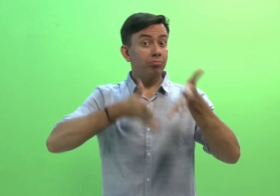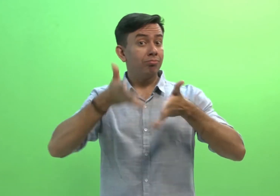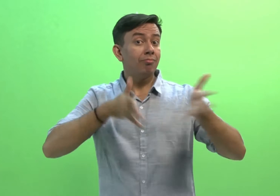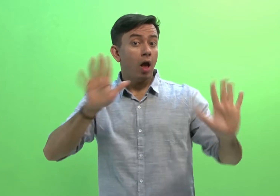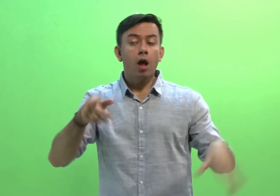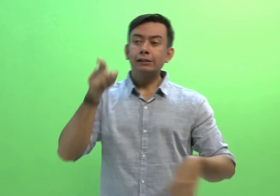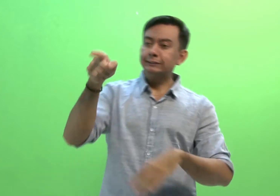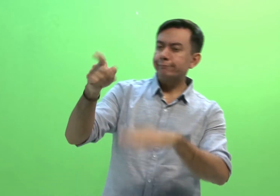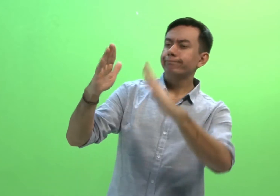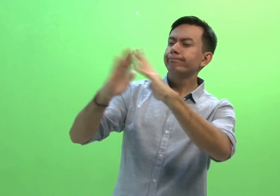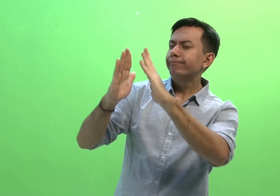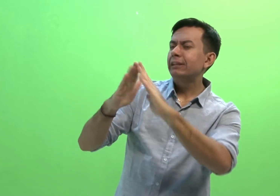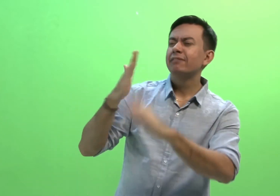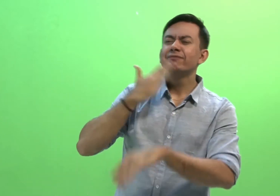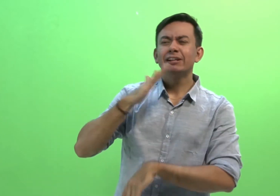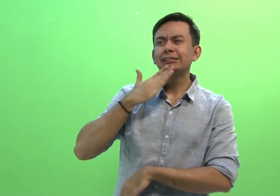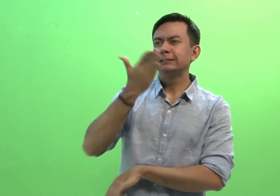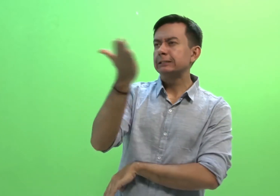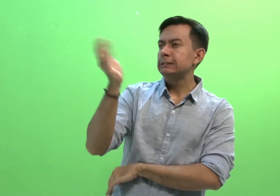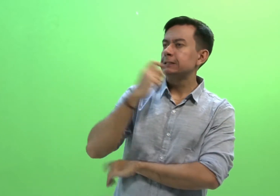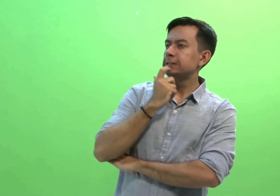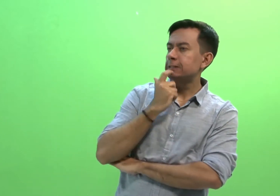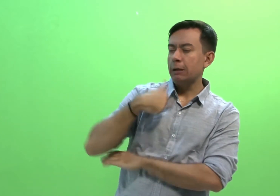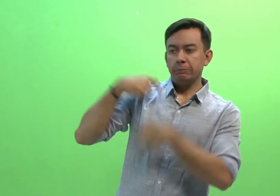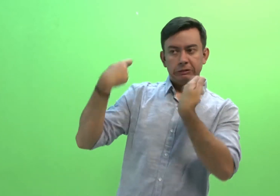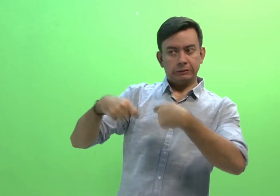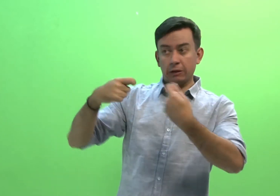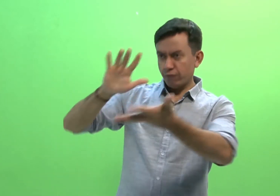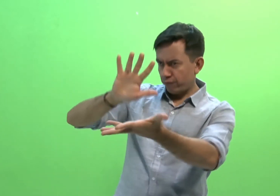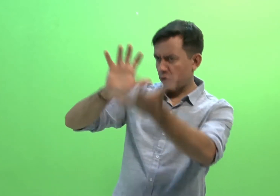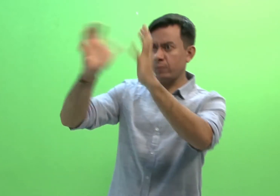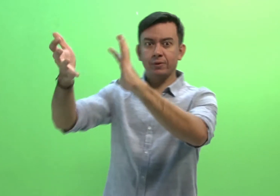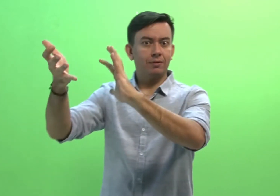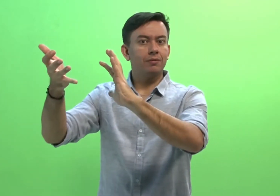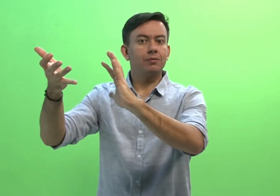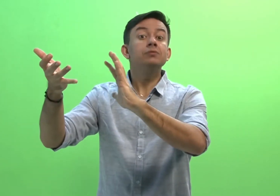Essa casa possui muitas falhas, eu preciso reformar.